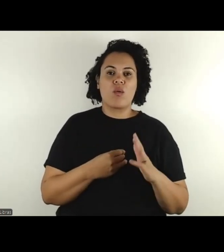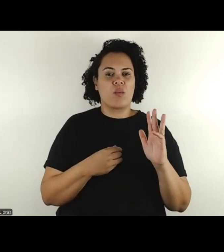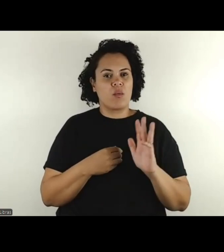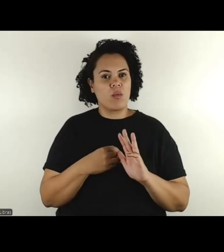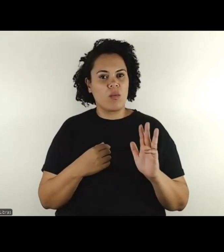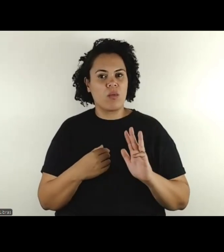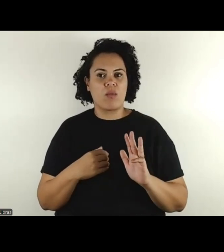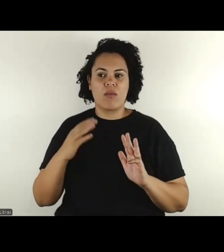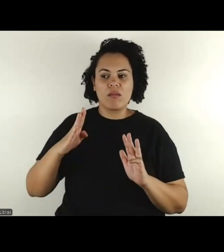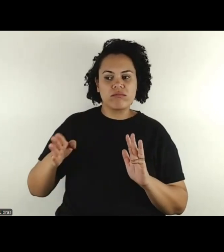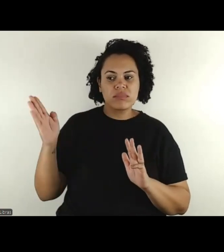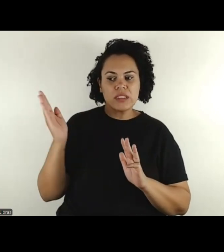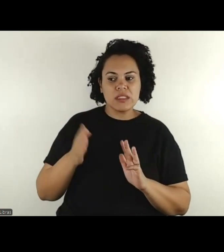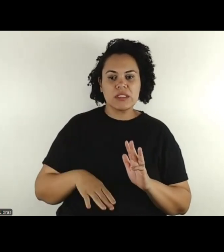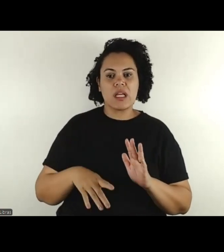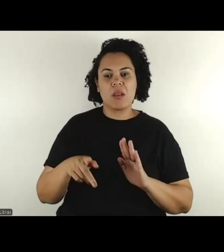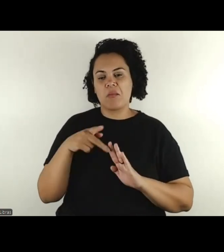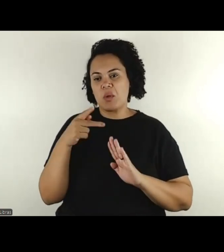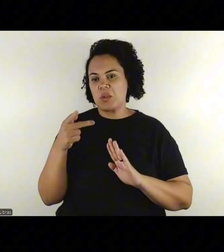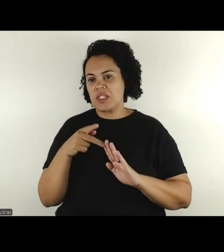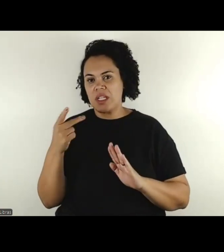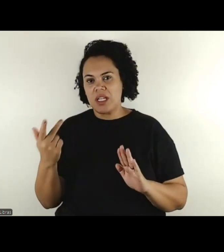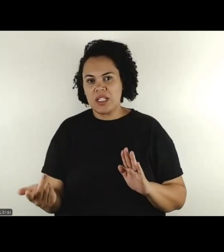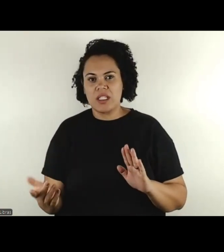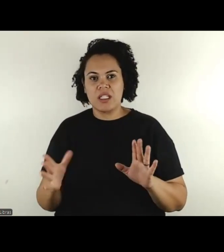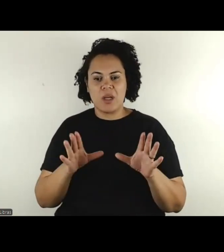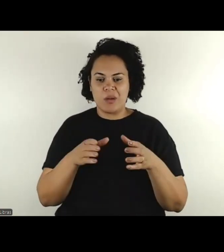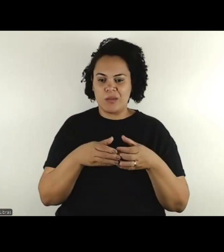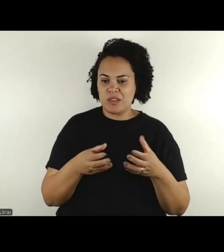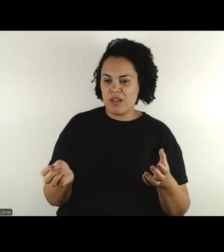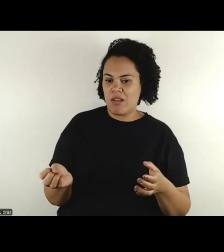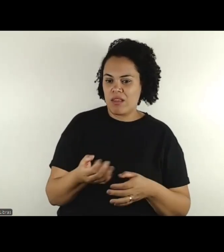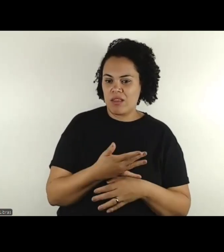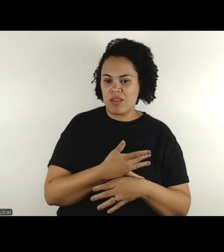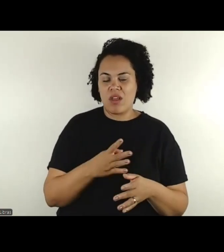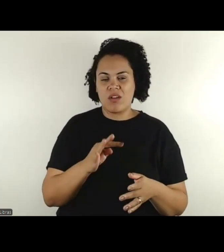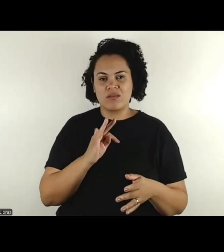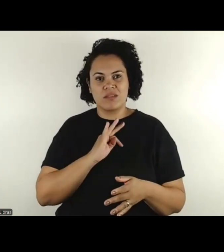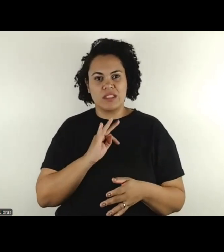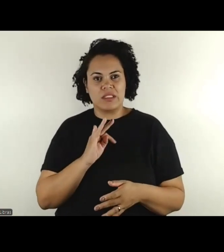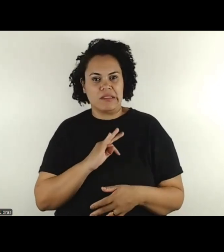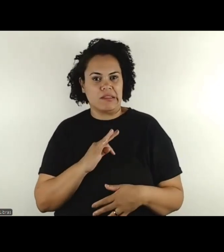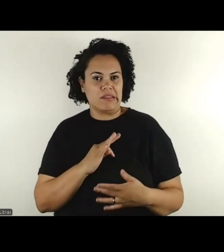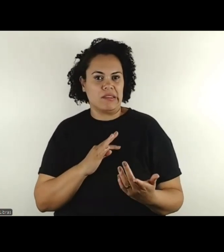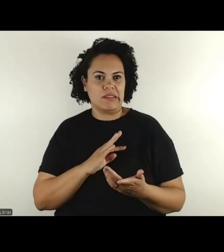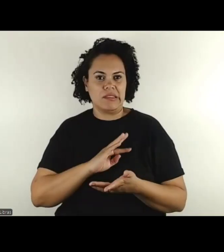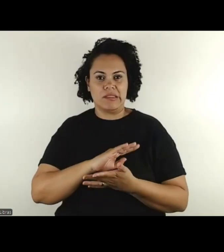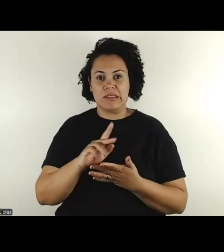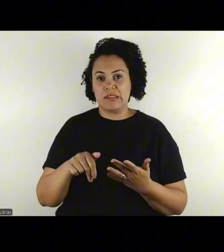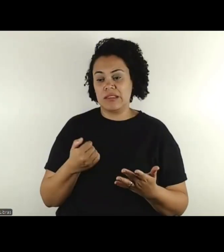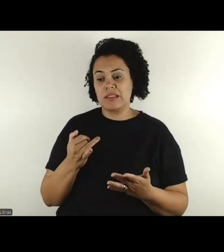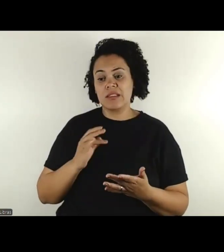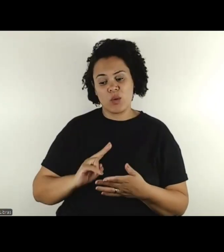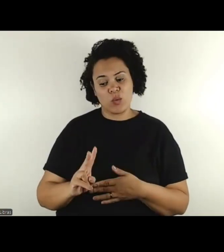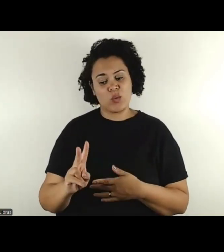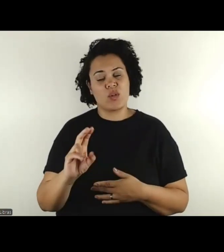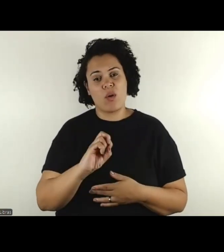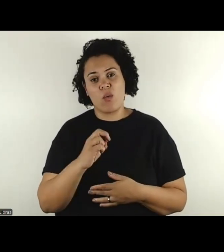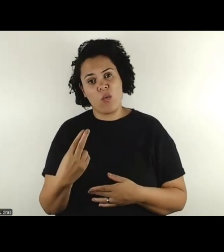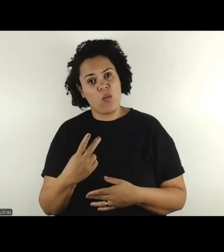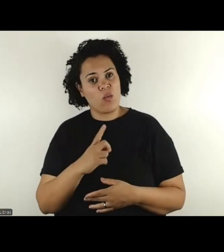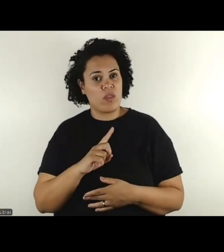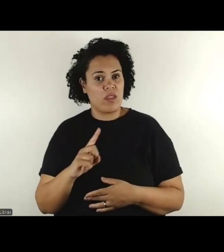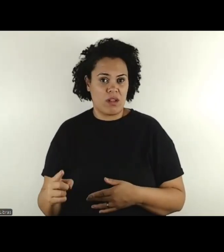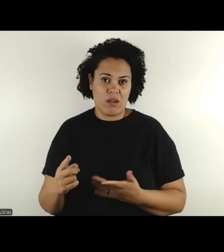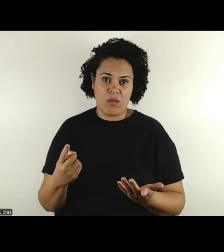aquelas medidas, portarias, resoluções, notas técnicas, etc., em que medida que ele estava dando continuidade ou não, né,